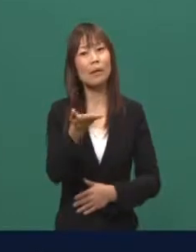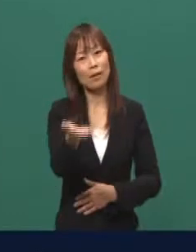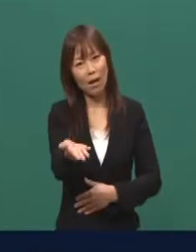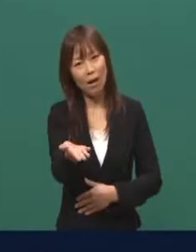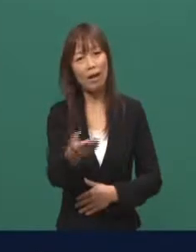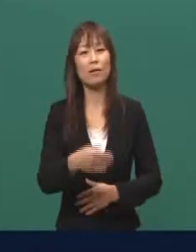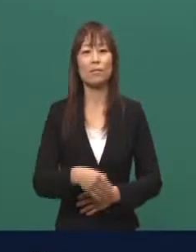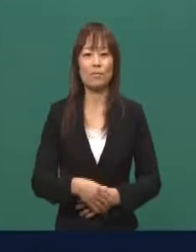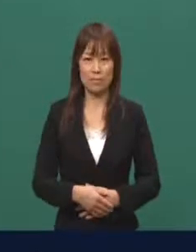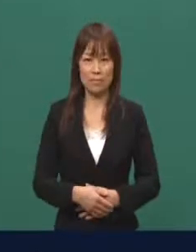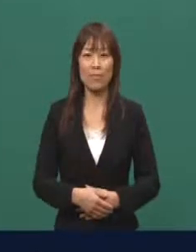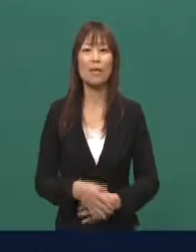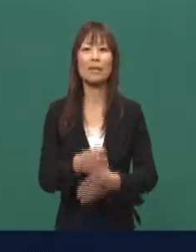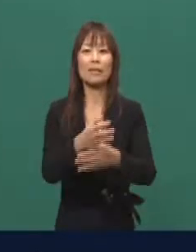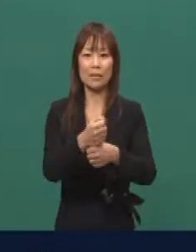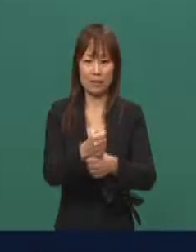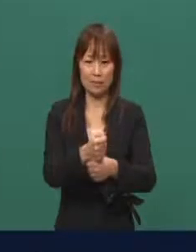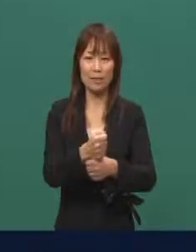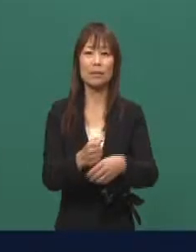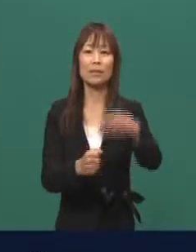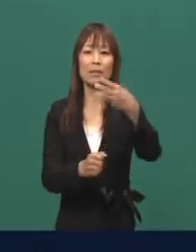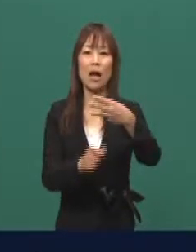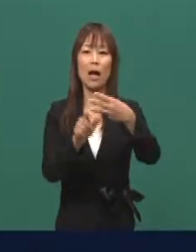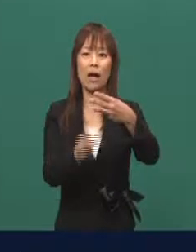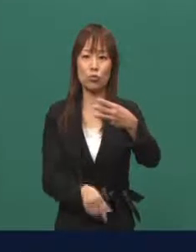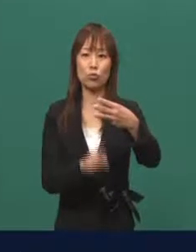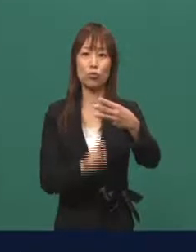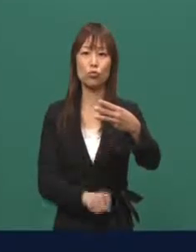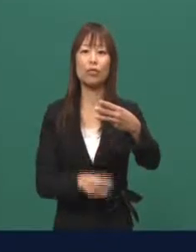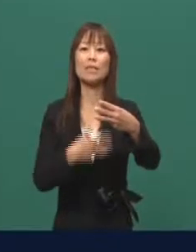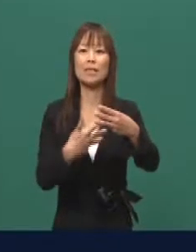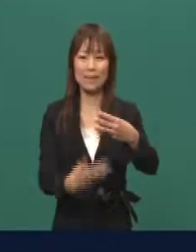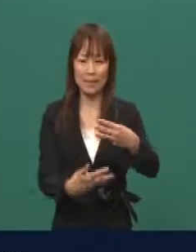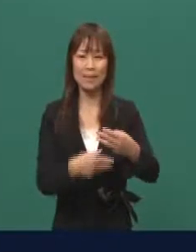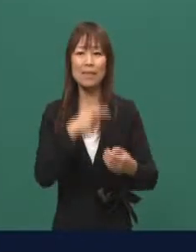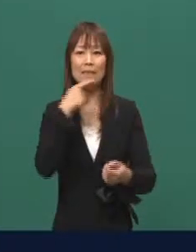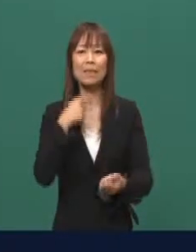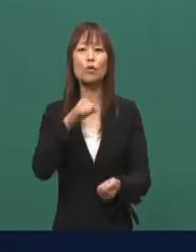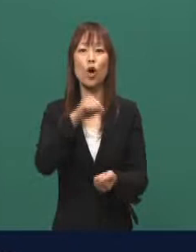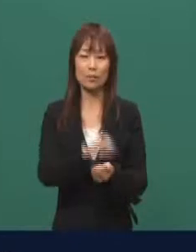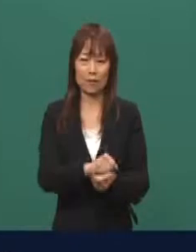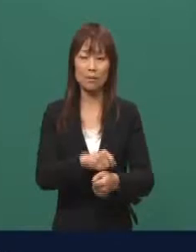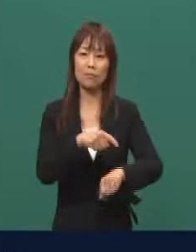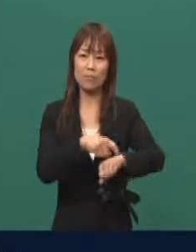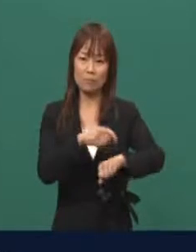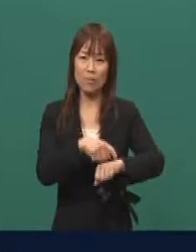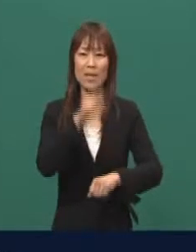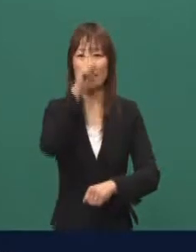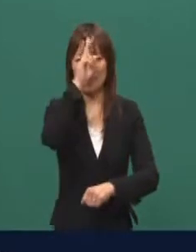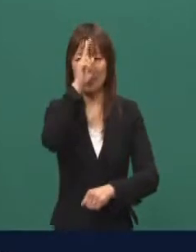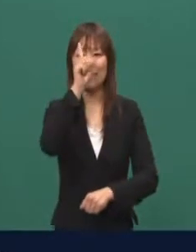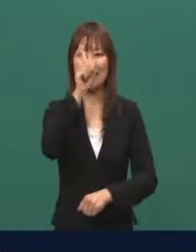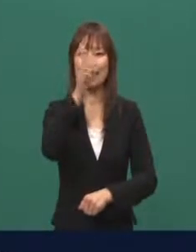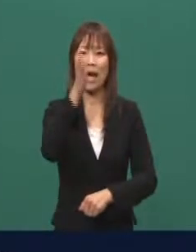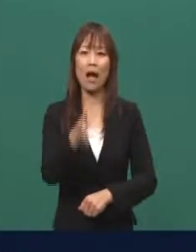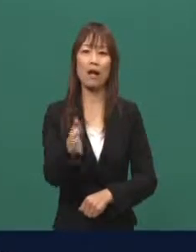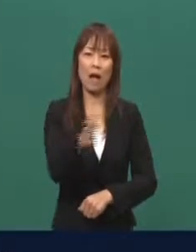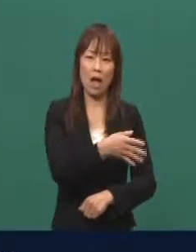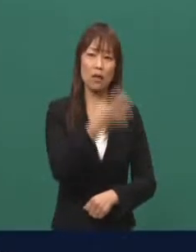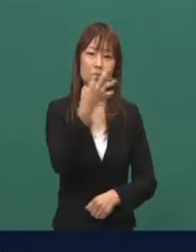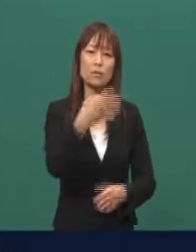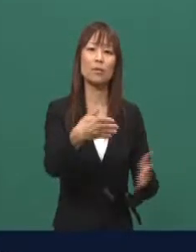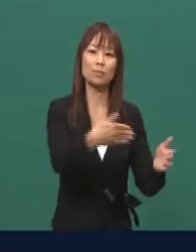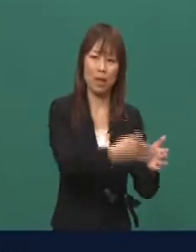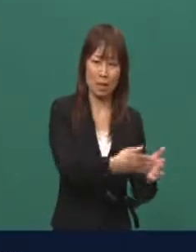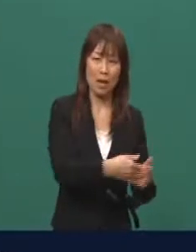たちとお話ししてみませんか。日時は3月18日日曜日、昼1時30